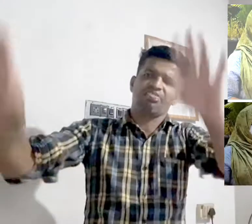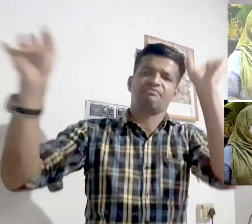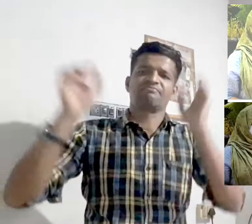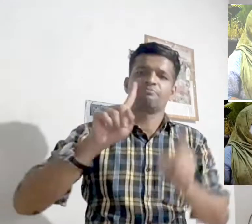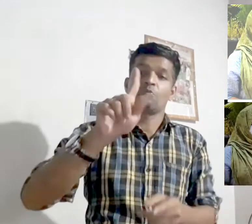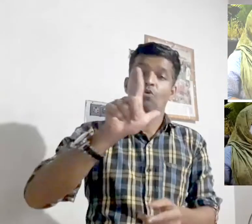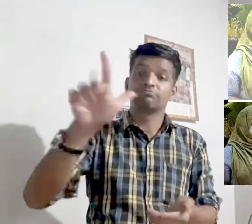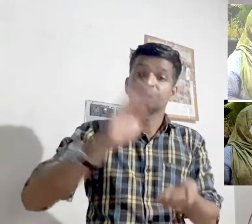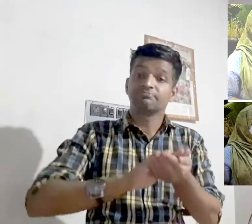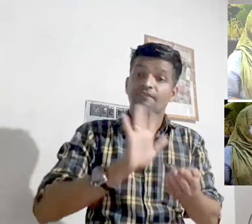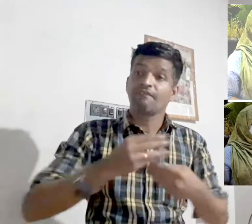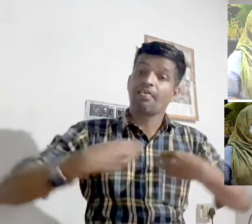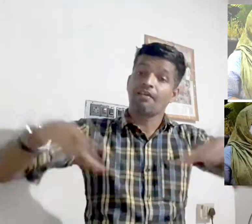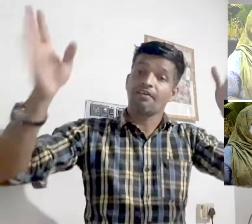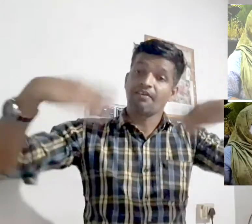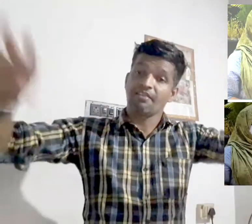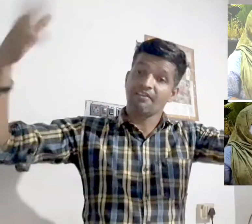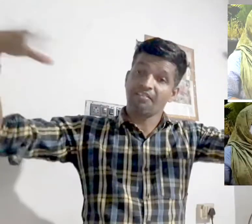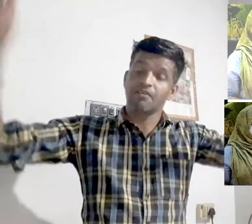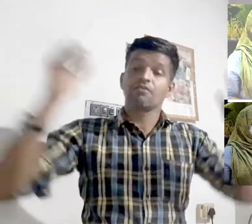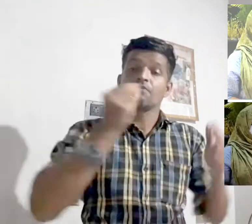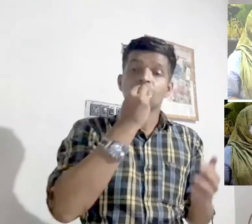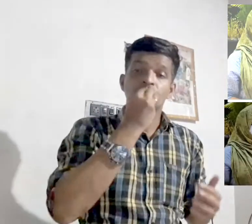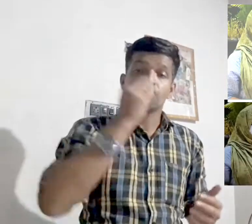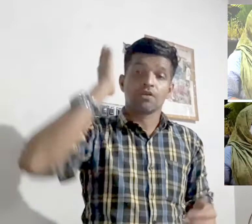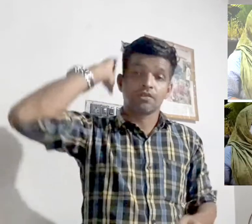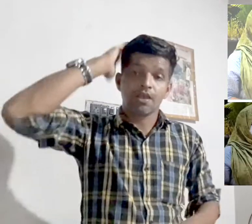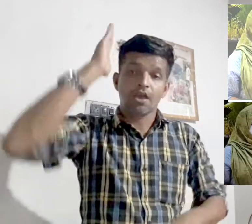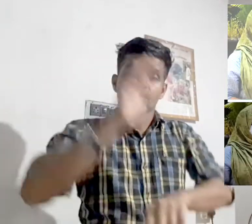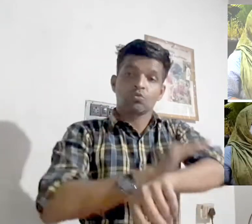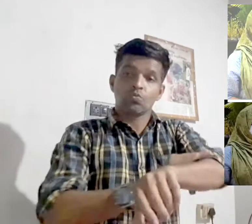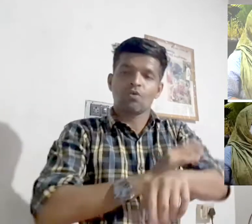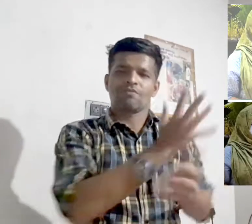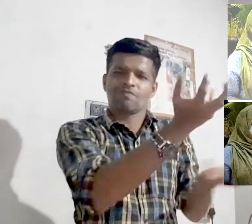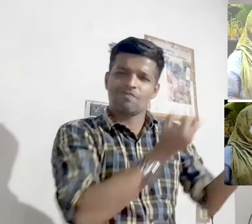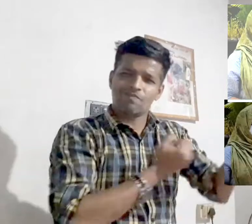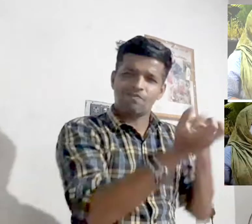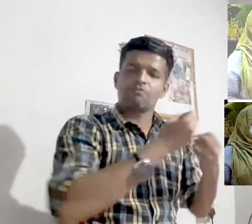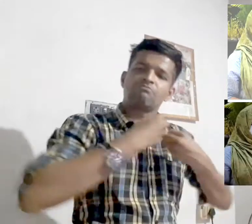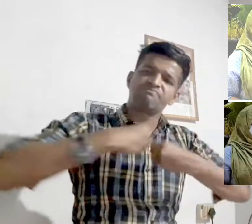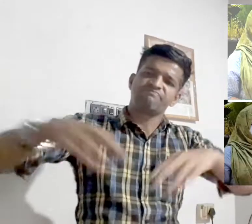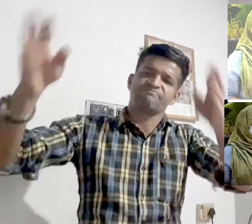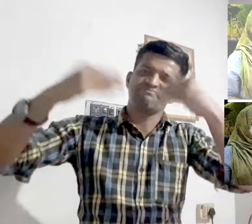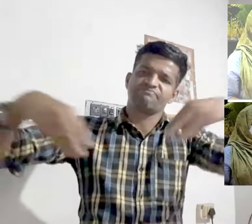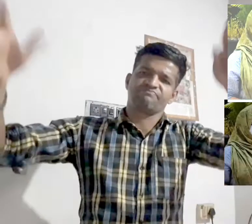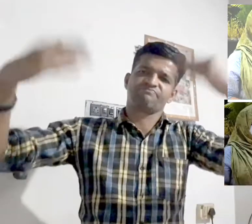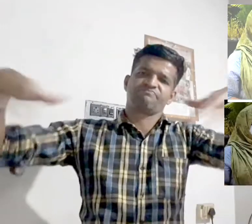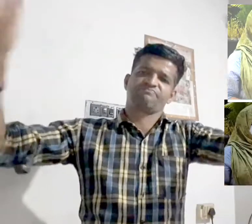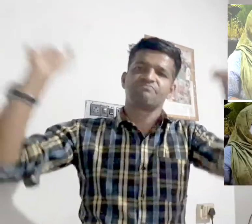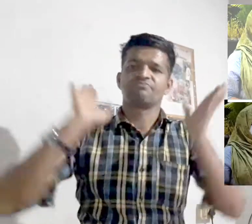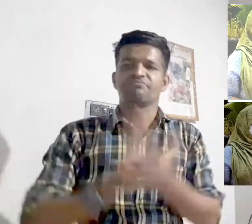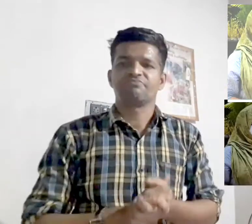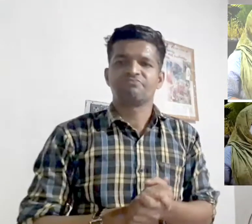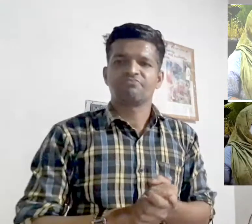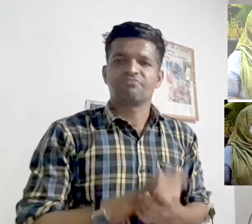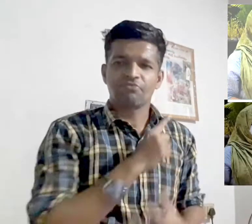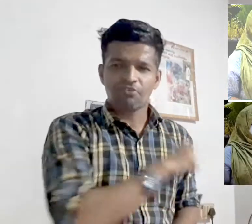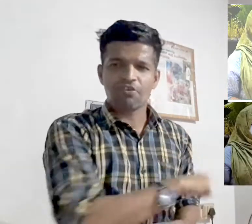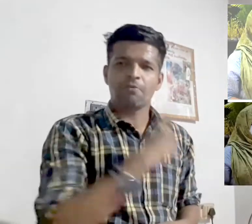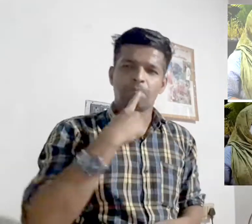ഇനി വഴങ്ങേണ്ട എന്ന് ഉറപ്പിച്ചു തന്നെ ഹൈക്കമാൻഡ് തീരുമാനിച്ചിരിക്കുന്നു. അതുകൊണ്ട് തന്നെയാണ് കെ സുധാകരനെ തന്നെ പ്രസിഡന്റായി പ്രഖ്യാപിക്കാൻ ഇപ്പോൾ തീരുമാനിച്ചിട്ടുള്ളത്. ഇനി